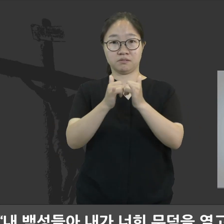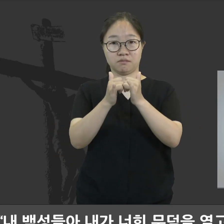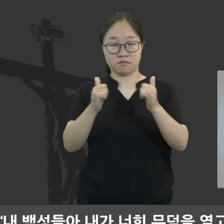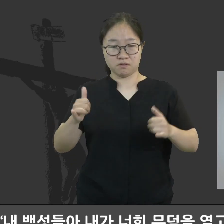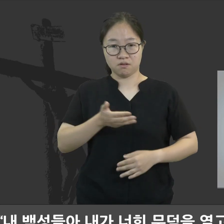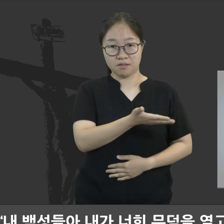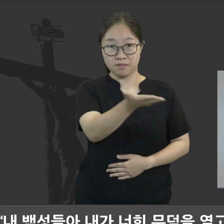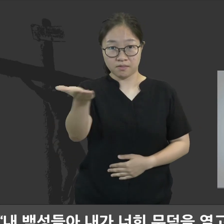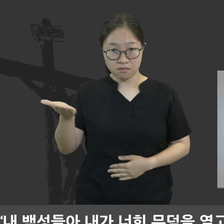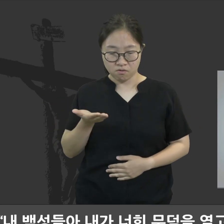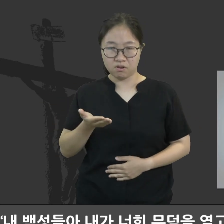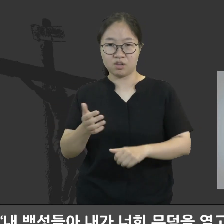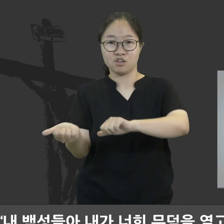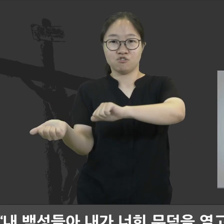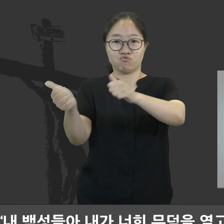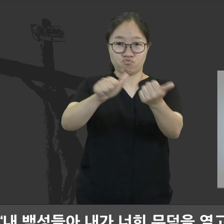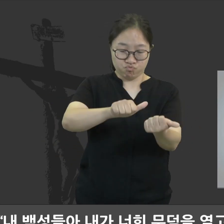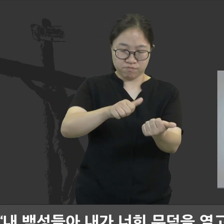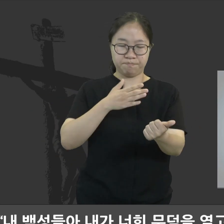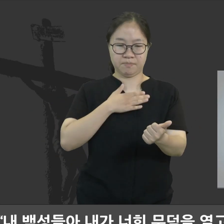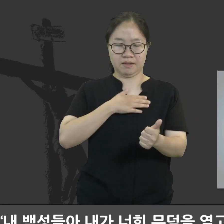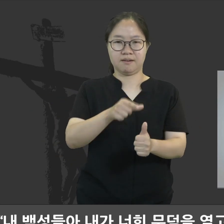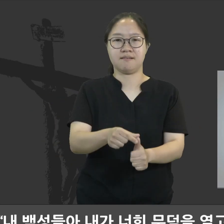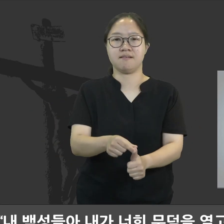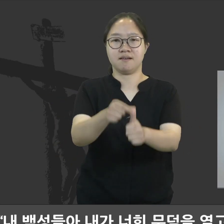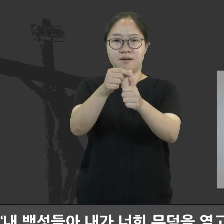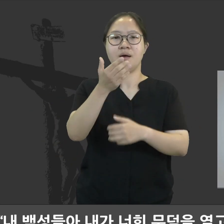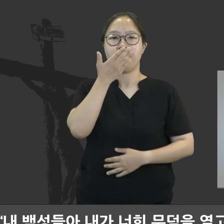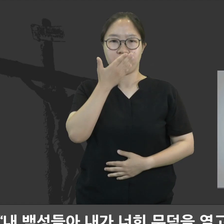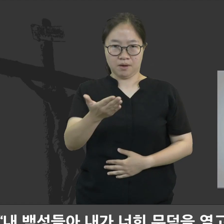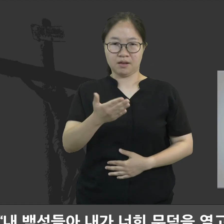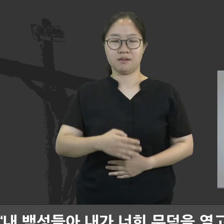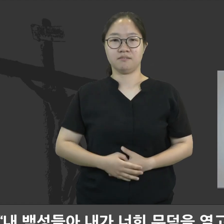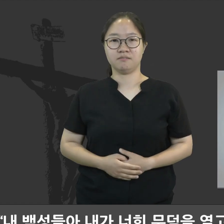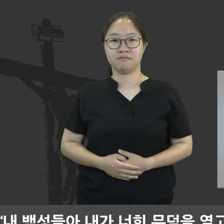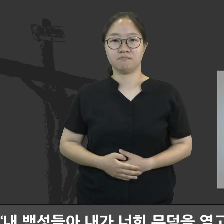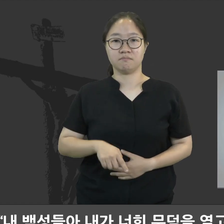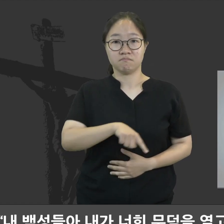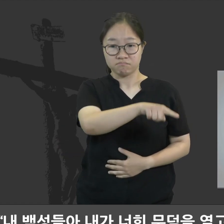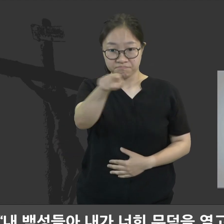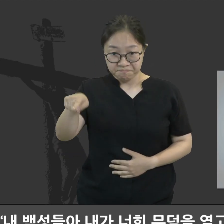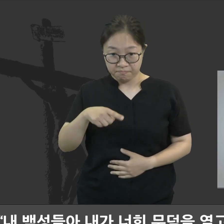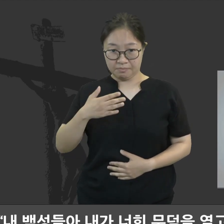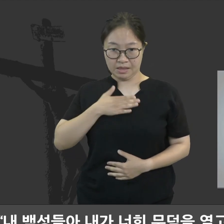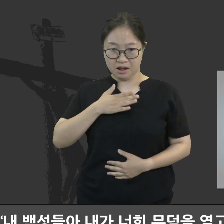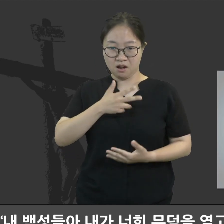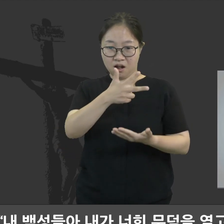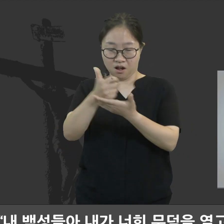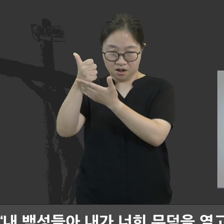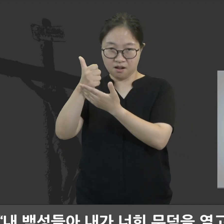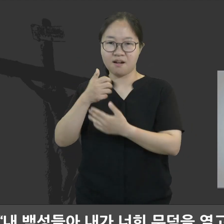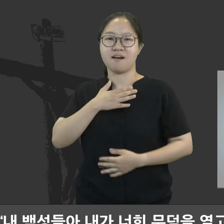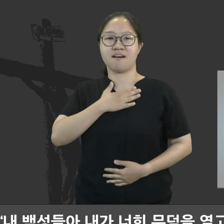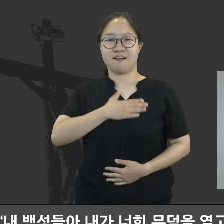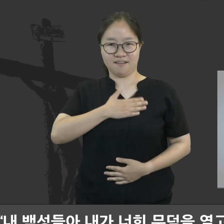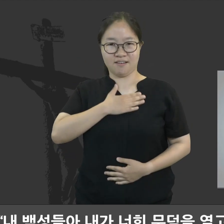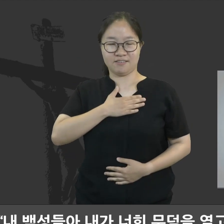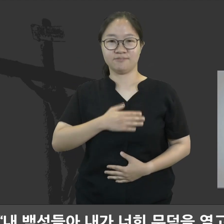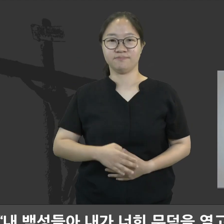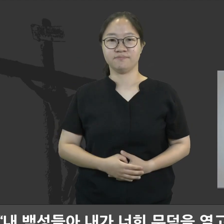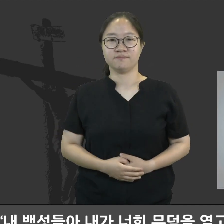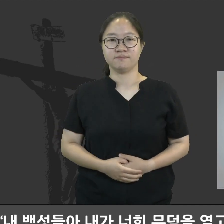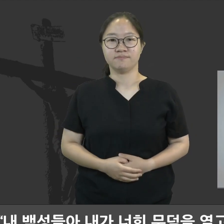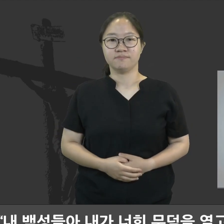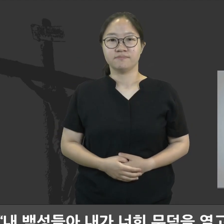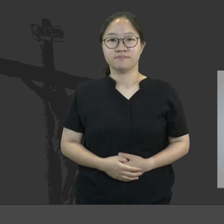백성들아, 내가 너희 무덤을 열고 너희로 거기에서 나오게 한즉 너희는 내가 여호와인 줄을